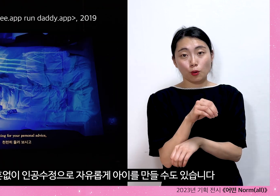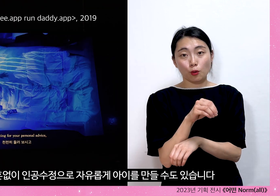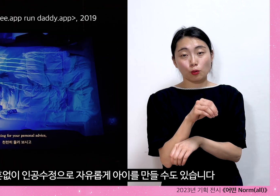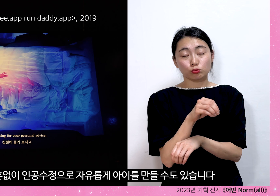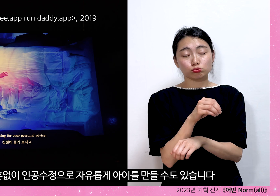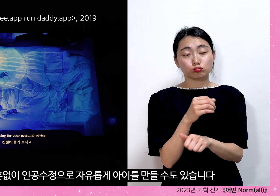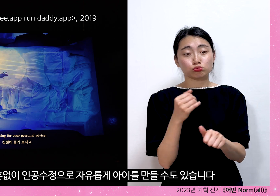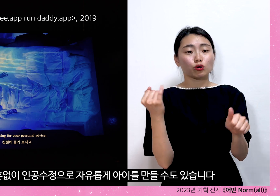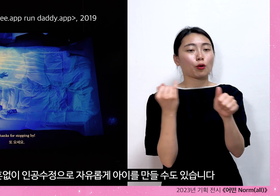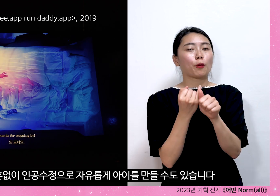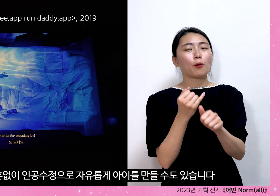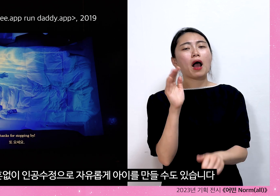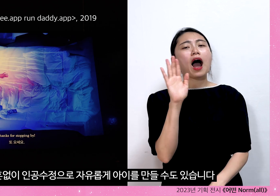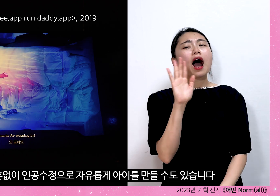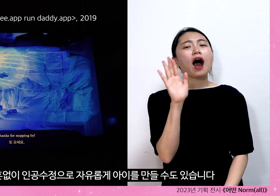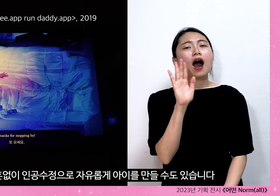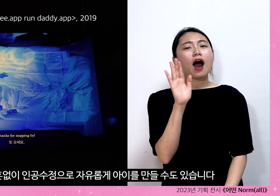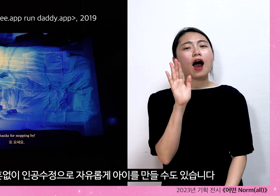오히려 결혼 없이